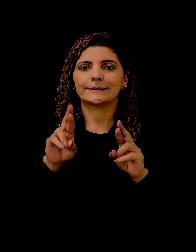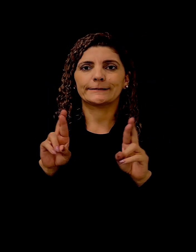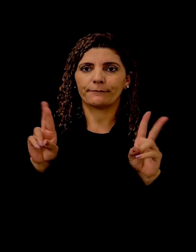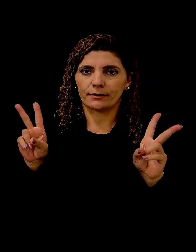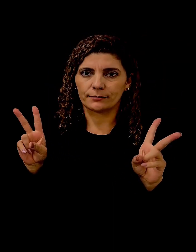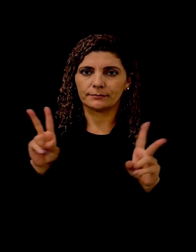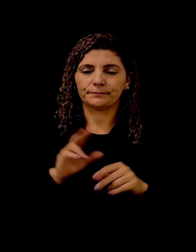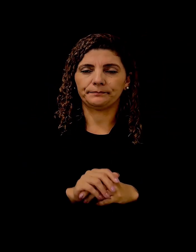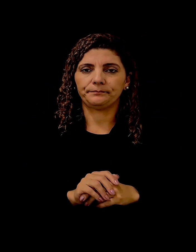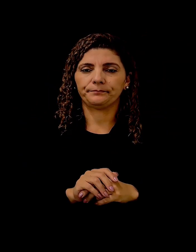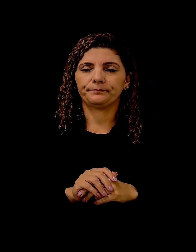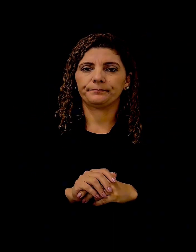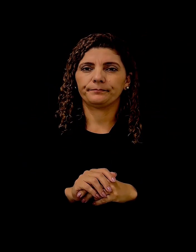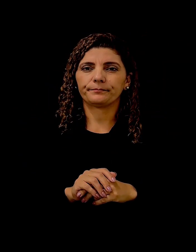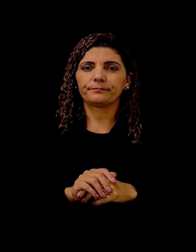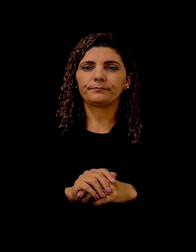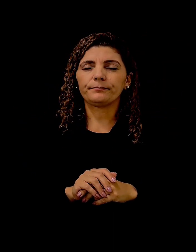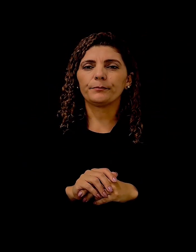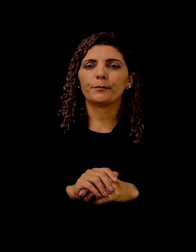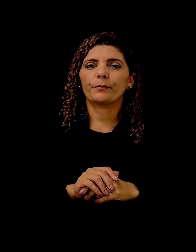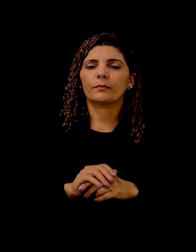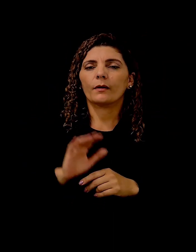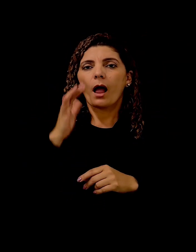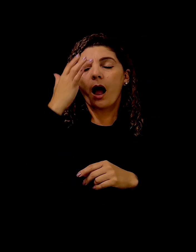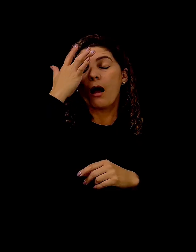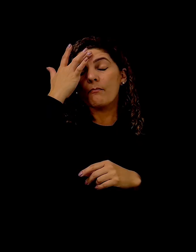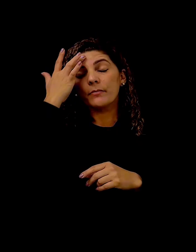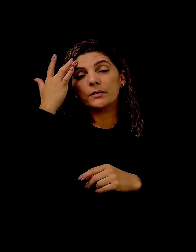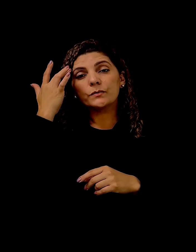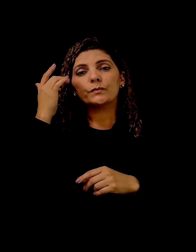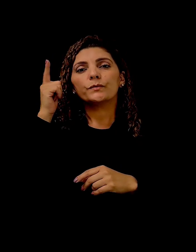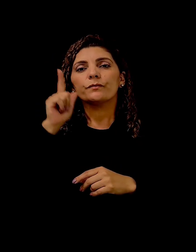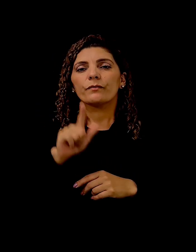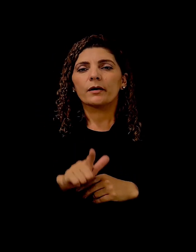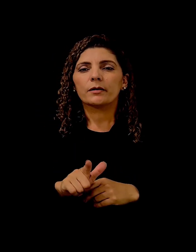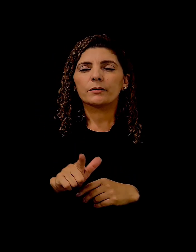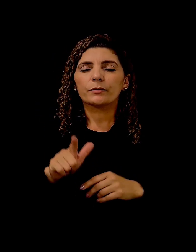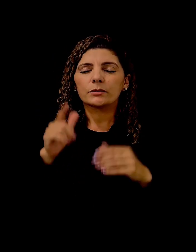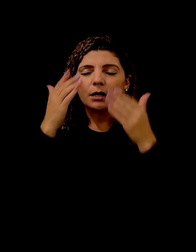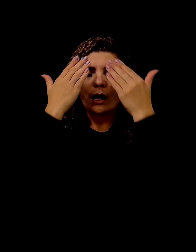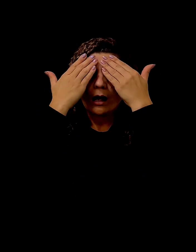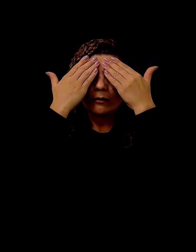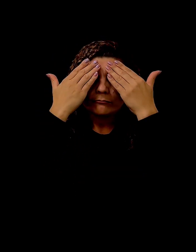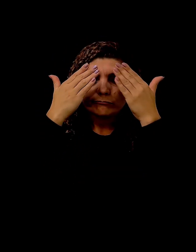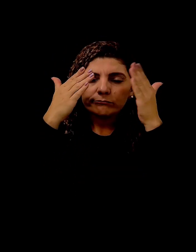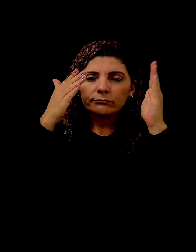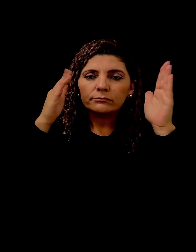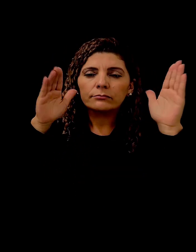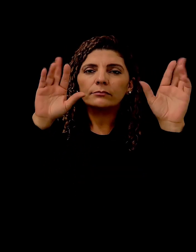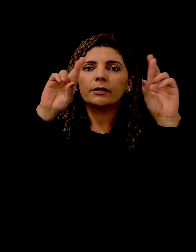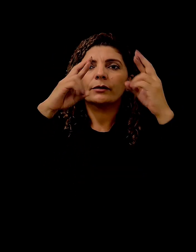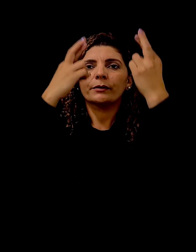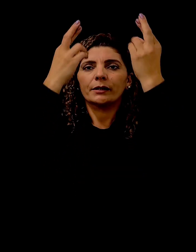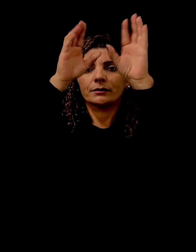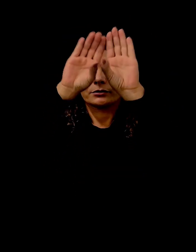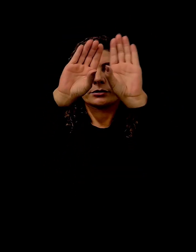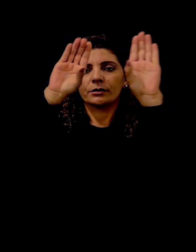a pessoa só vai ter visão do reino dos céus quando ela